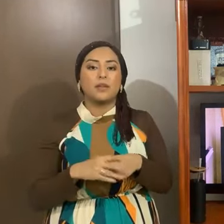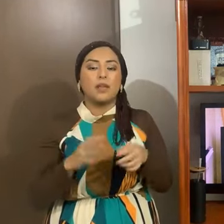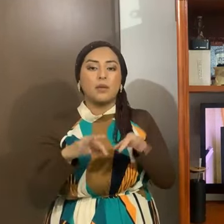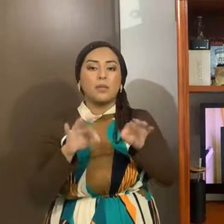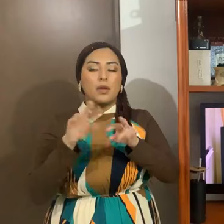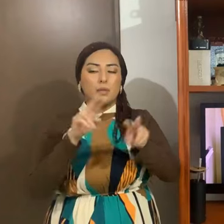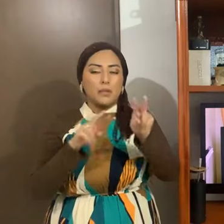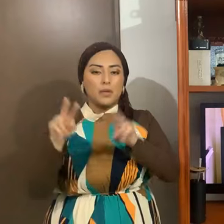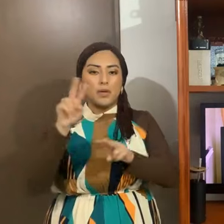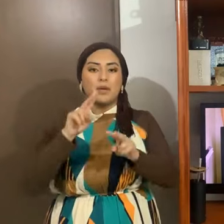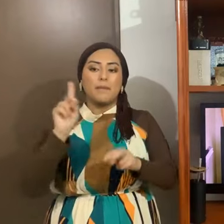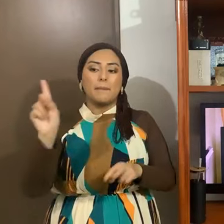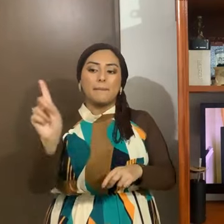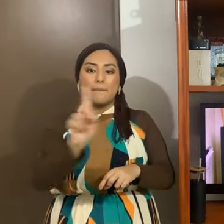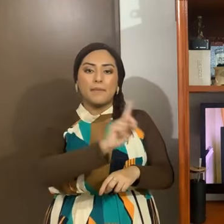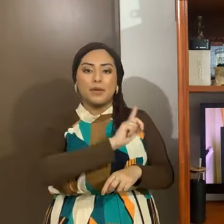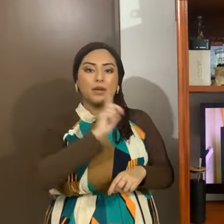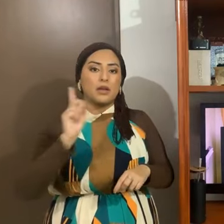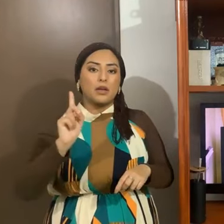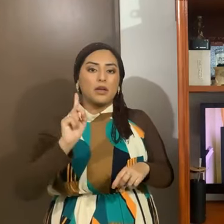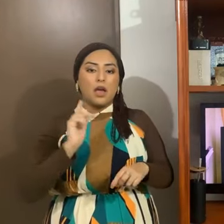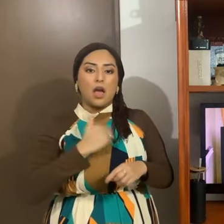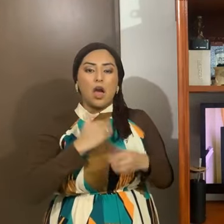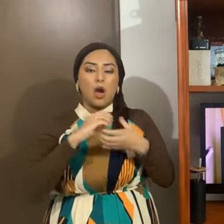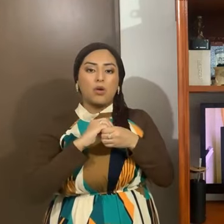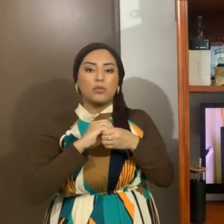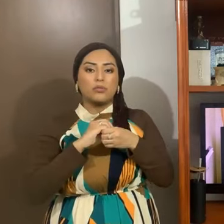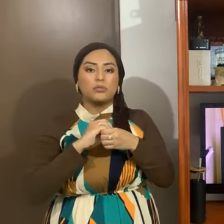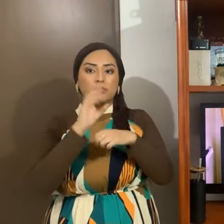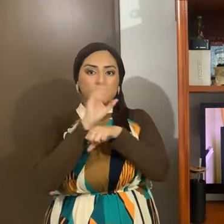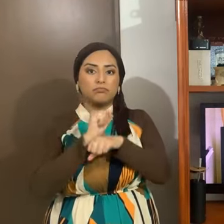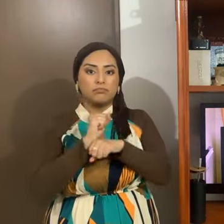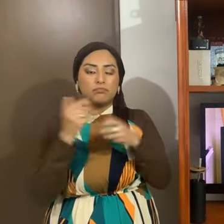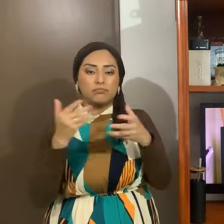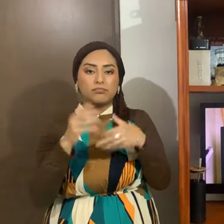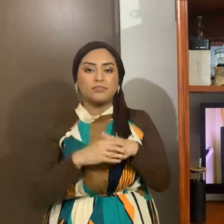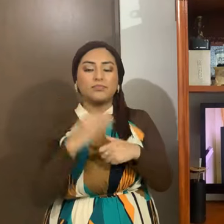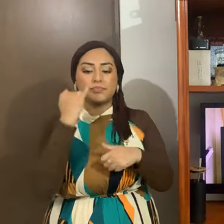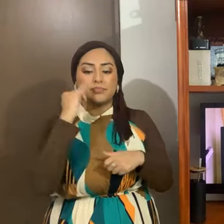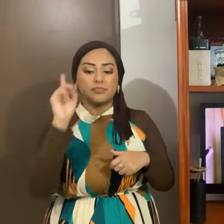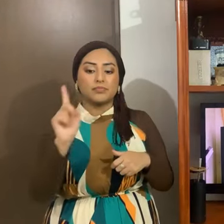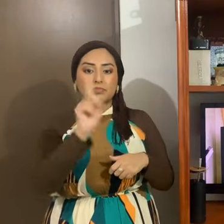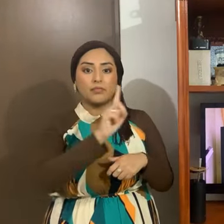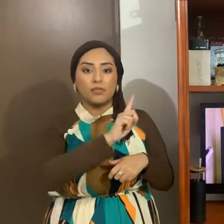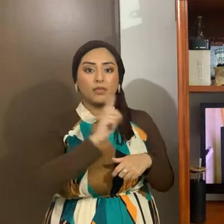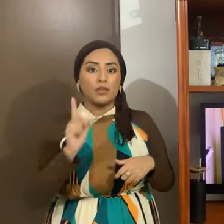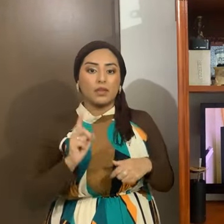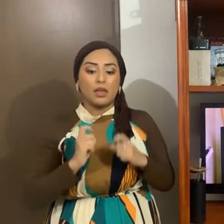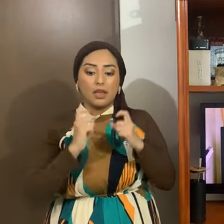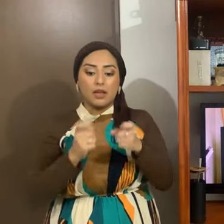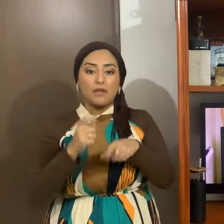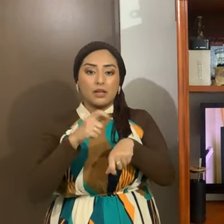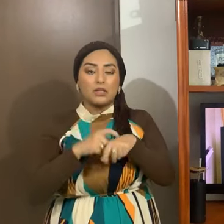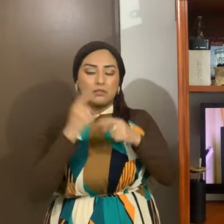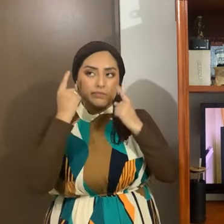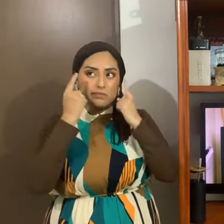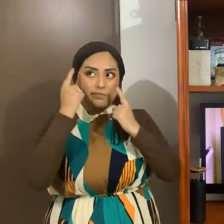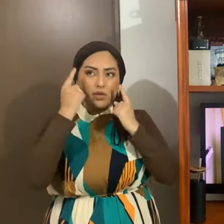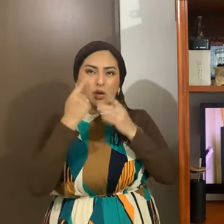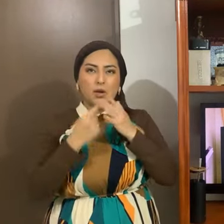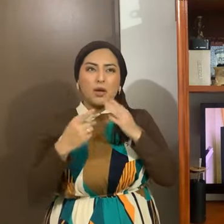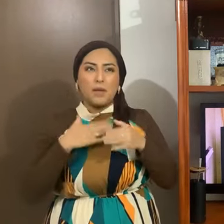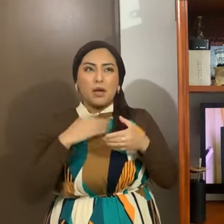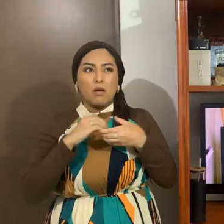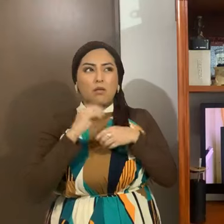analizar cada uno de nuestros hábitos. Si cada uno de nosotros dedica un tiempo a analizar sus